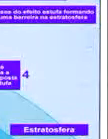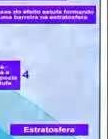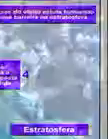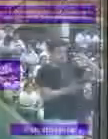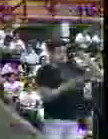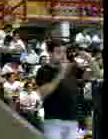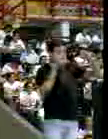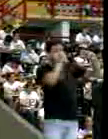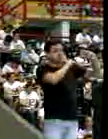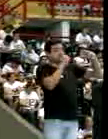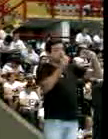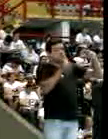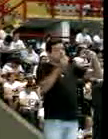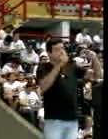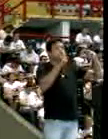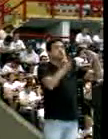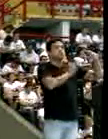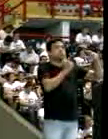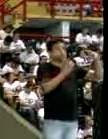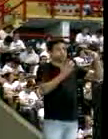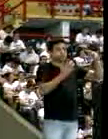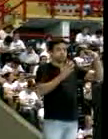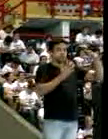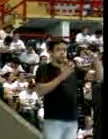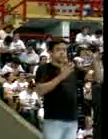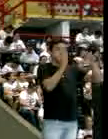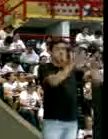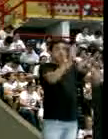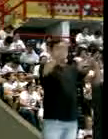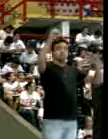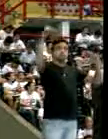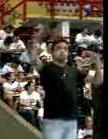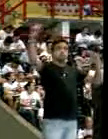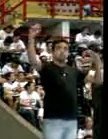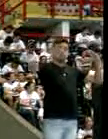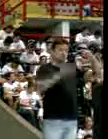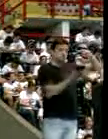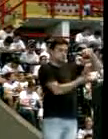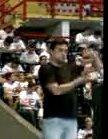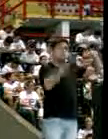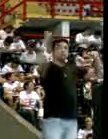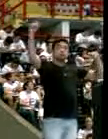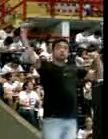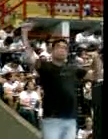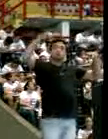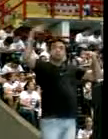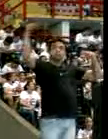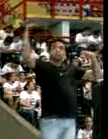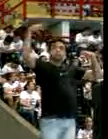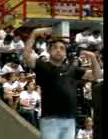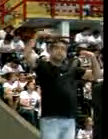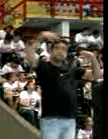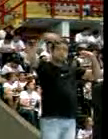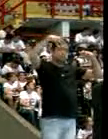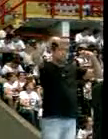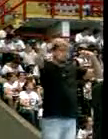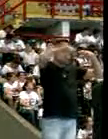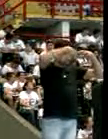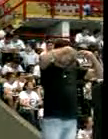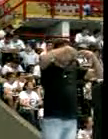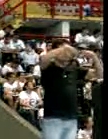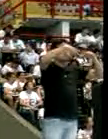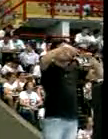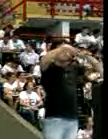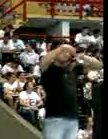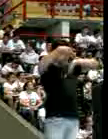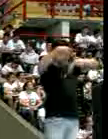Como é que a Terra é aquecida? Os raios solares vêm. Quando eles chegam à